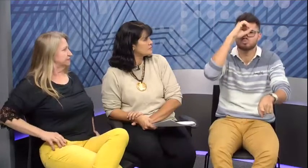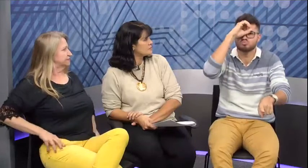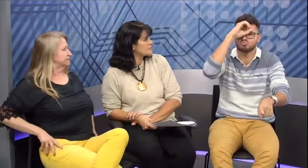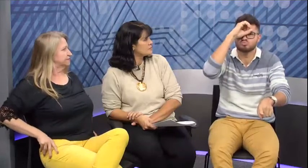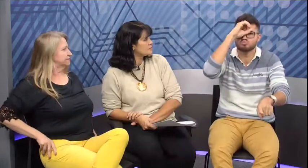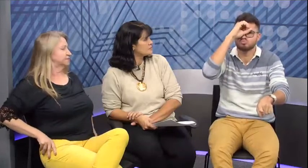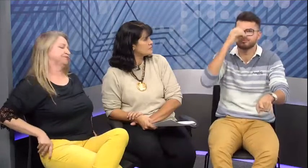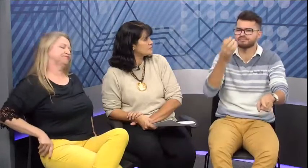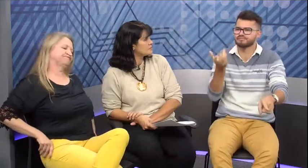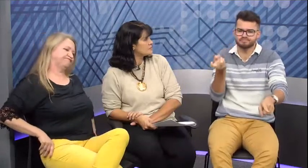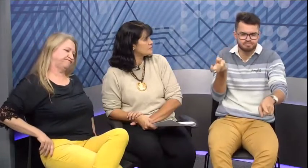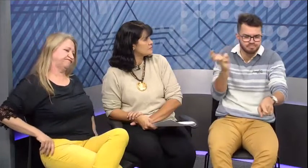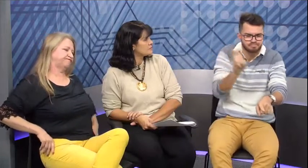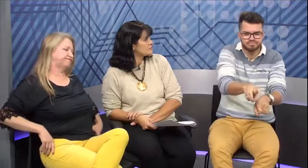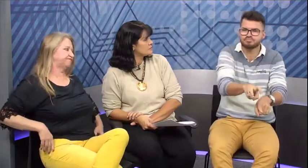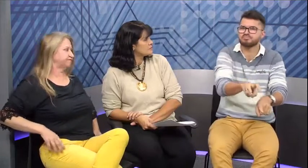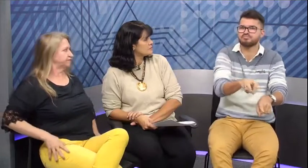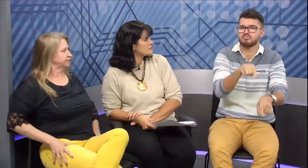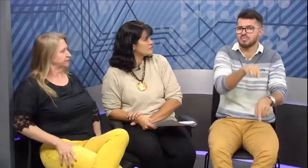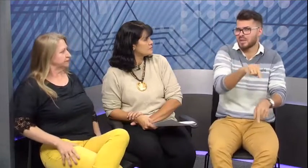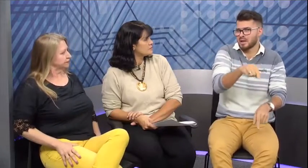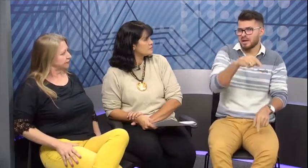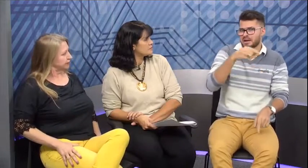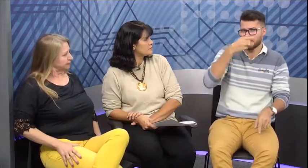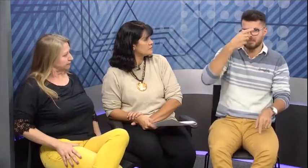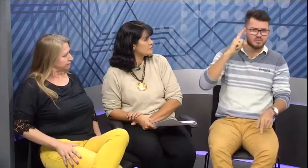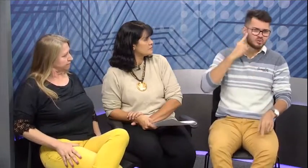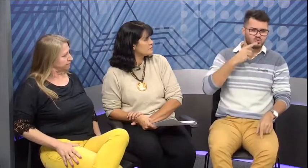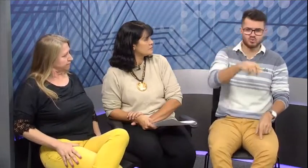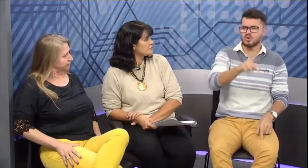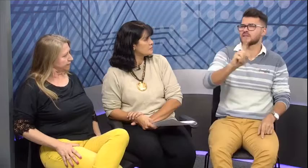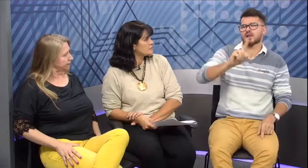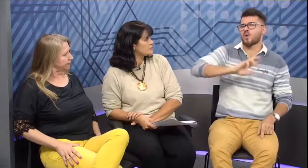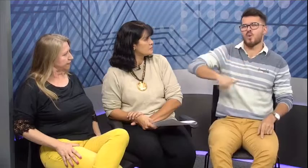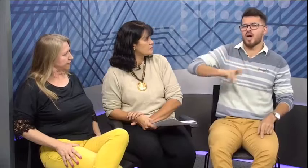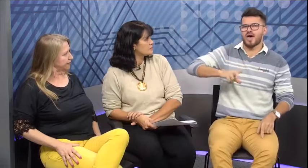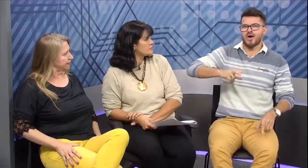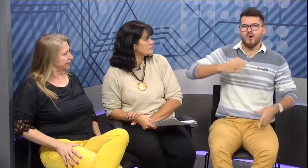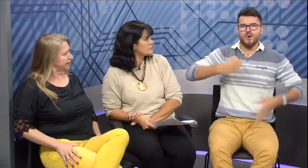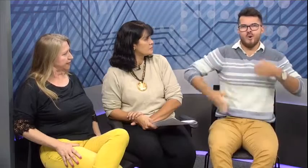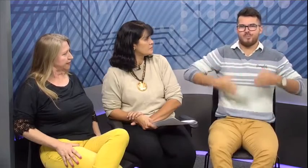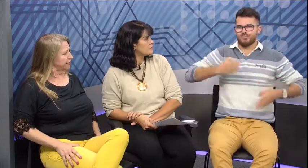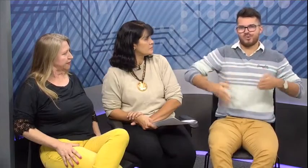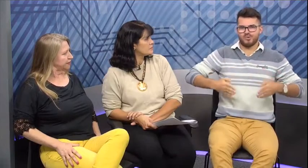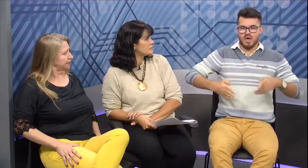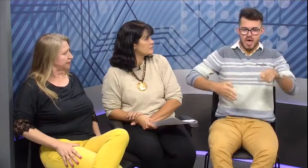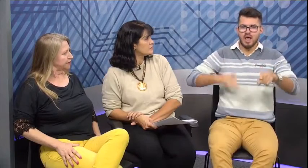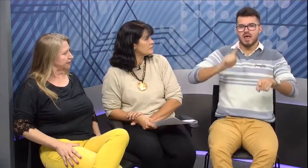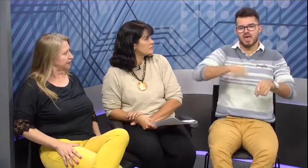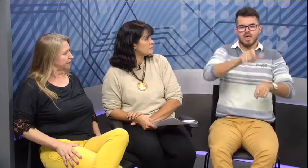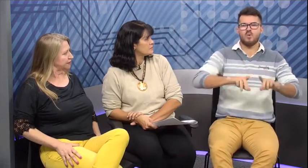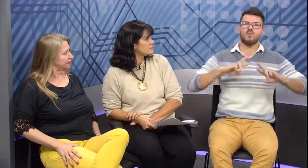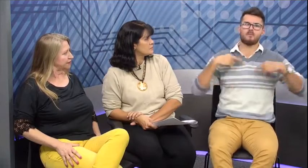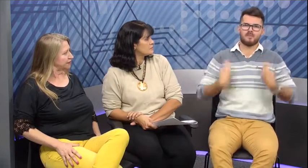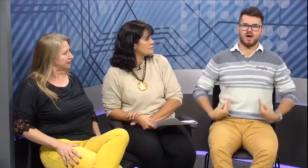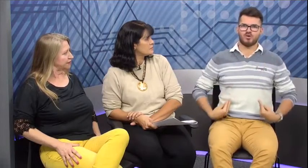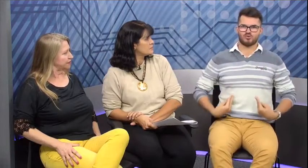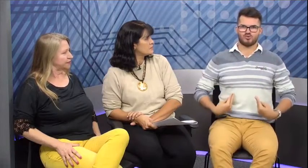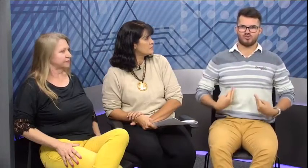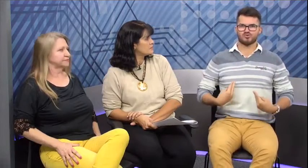promessas de que vai desenvolver, enfim, e a criança ela é muito inocente, ela não sabe, né, mas ela não é um robô, é um